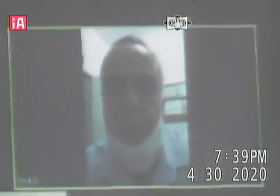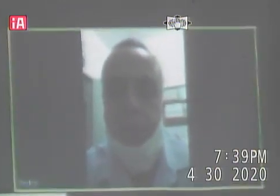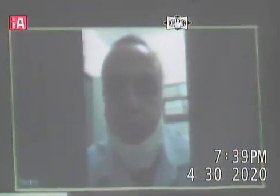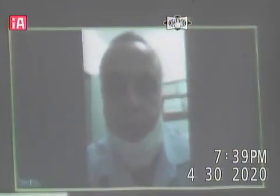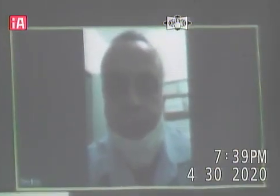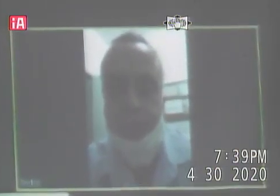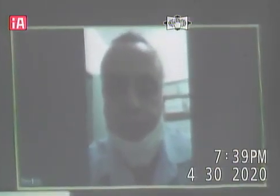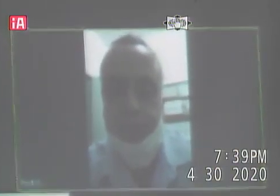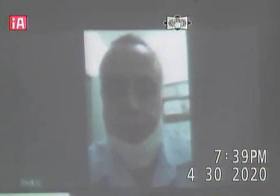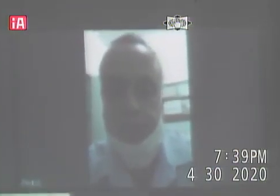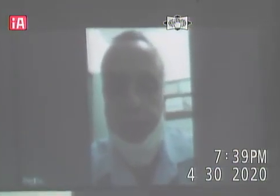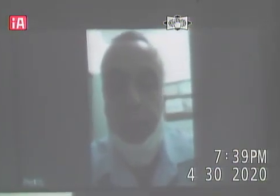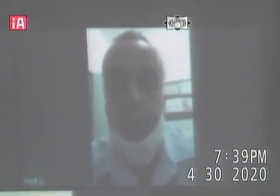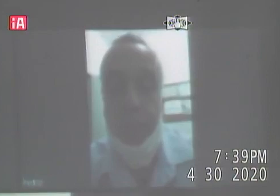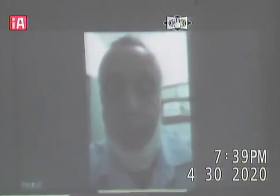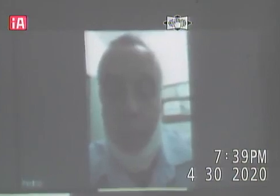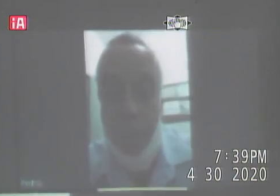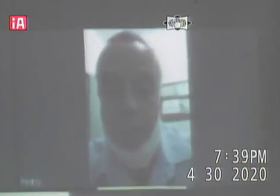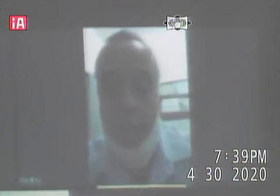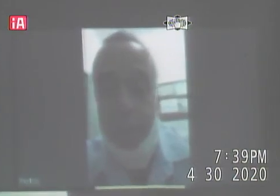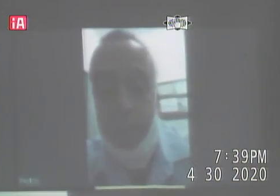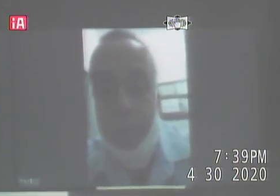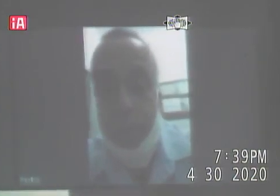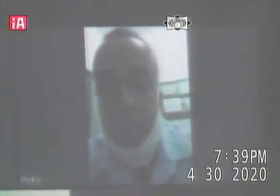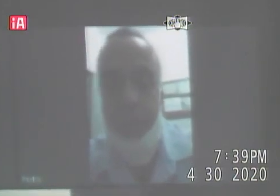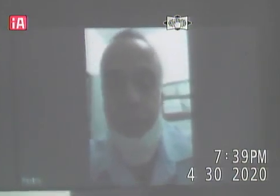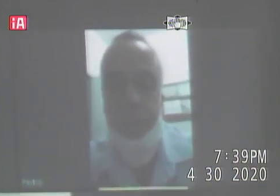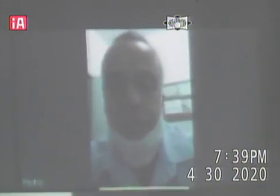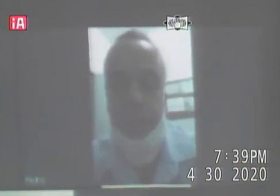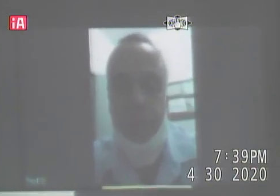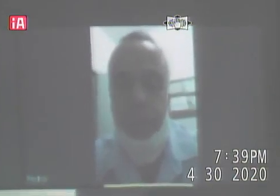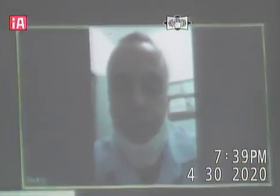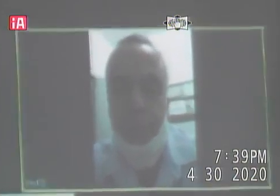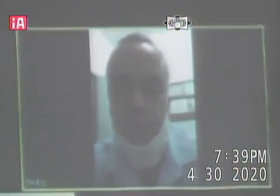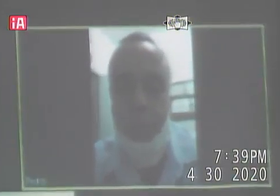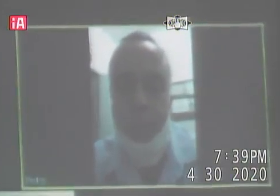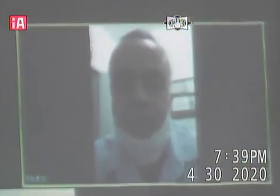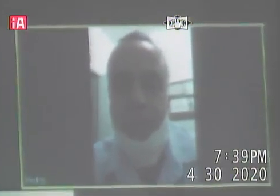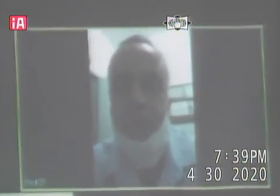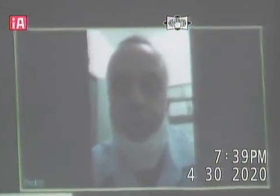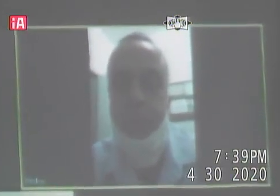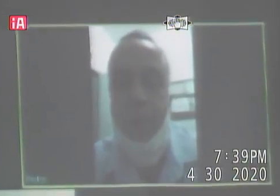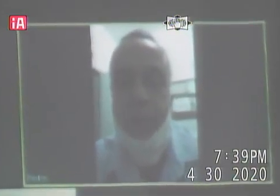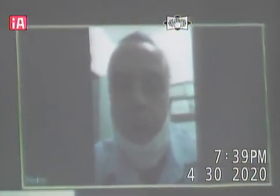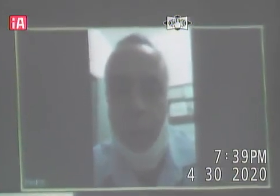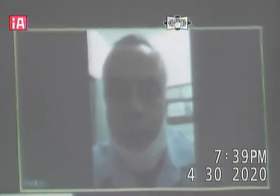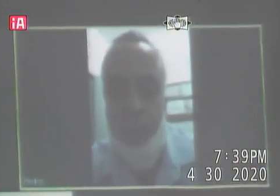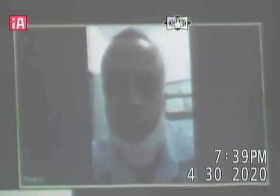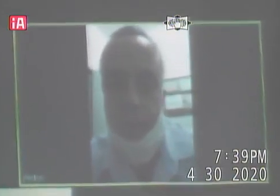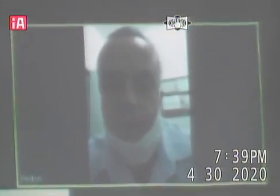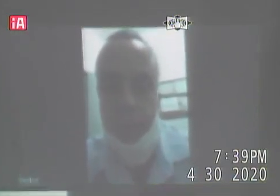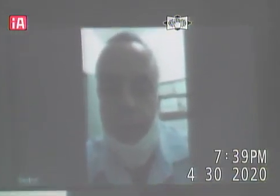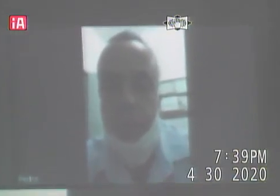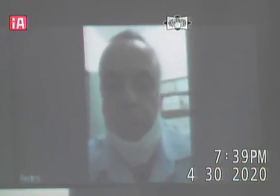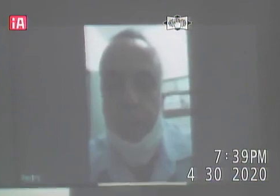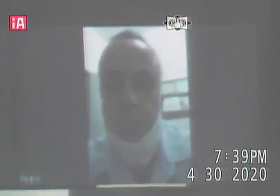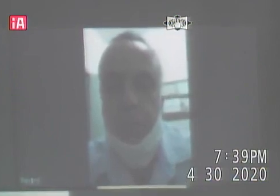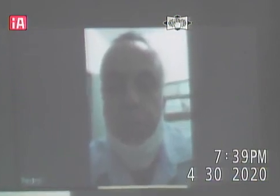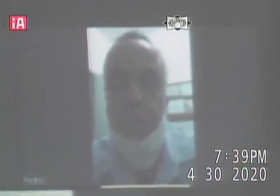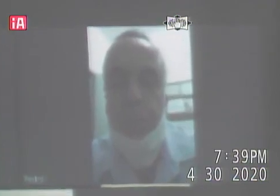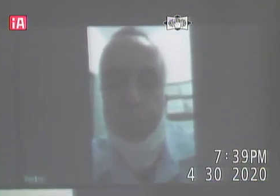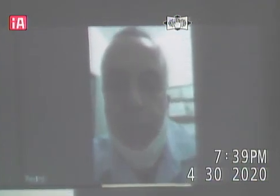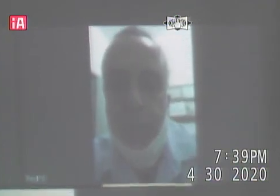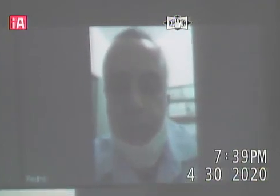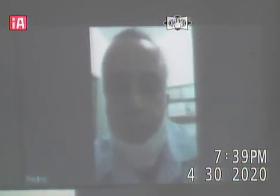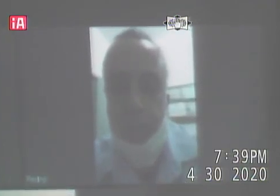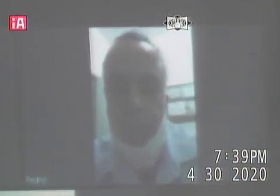país há muito tempo. E agora, a gente observa pessoas passando essa dificuldade toda, porque nós não